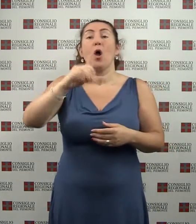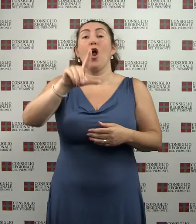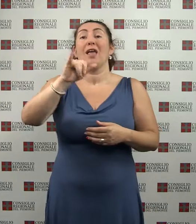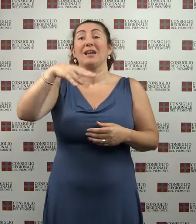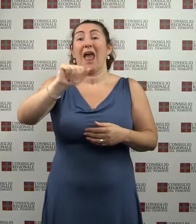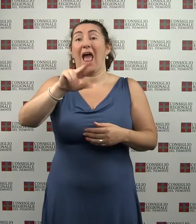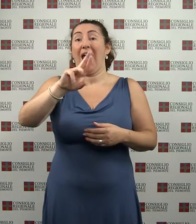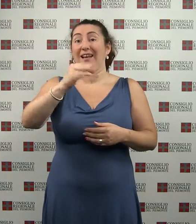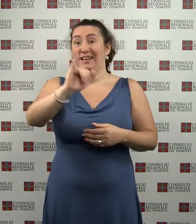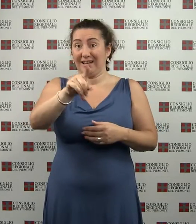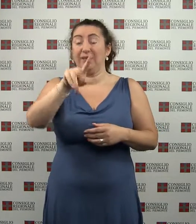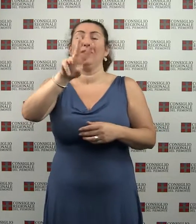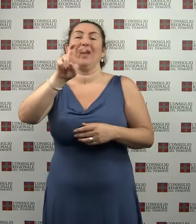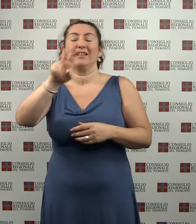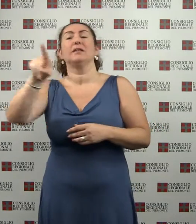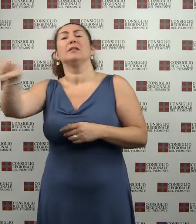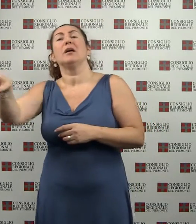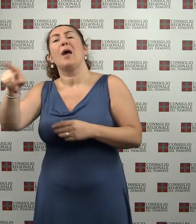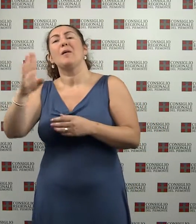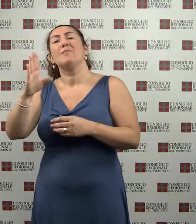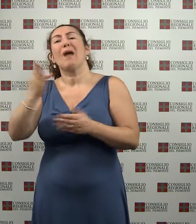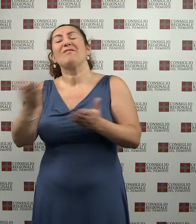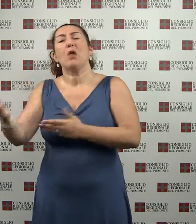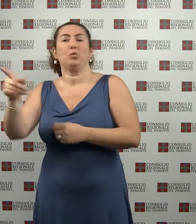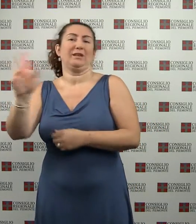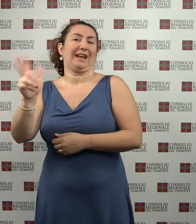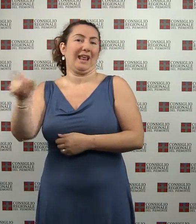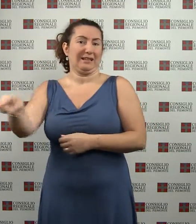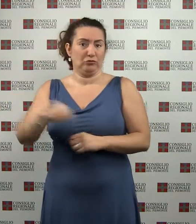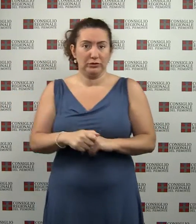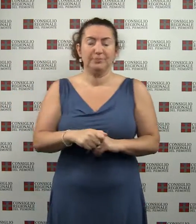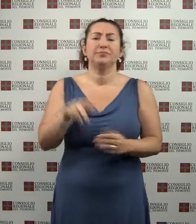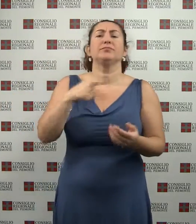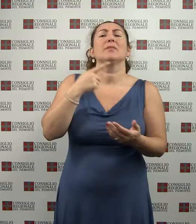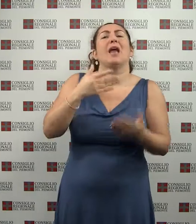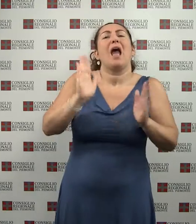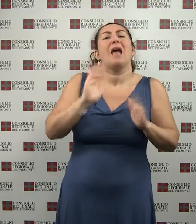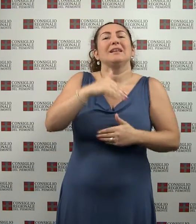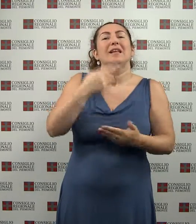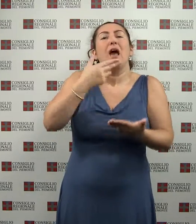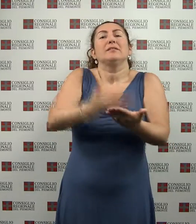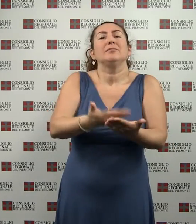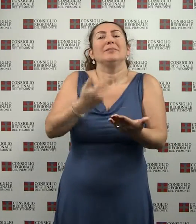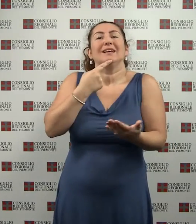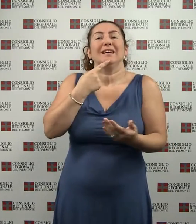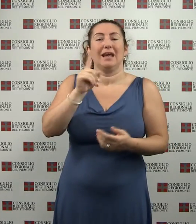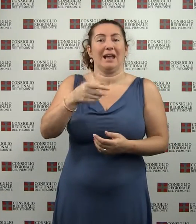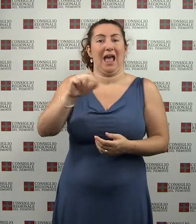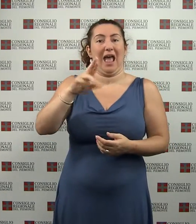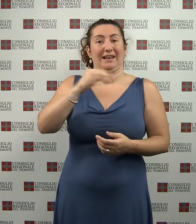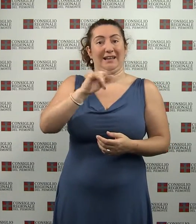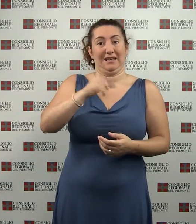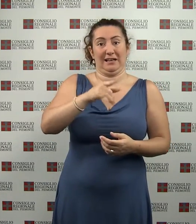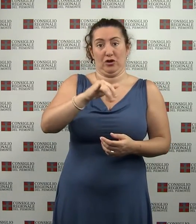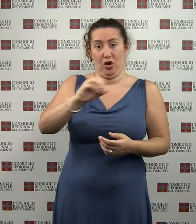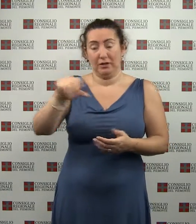con 13. I candidati della maggioranza sono stati proposti da Davide Gariglio, Partito Democratico, mentre quelli del centrodestra sono stati